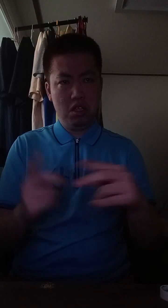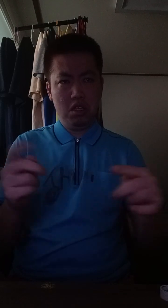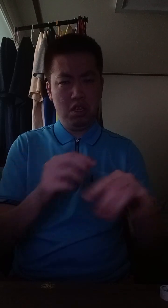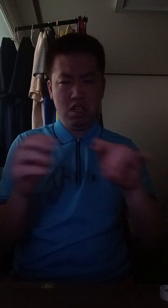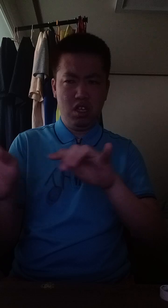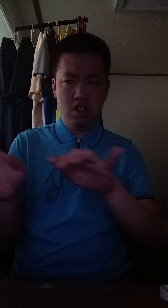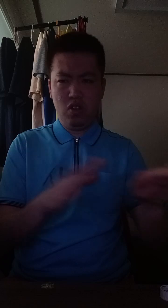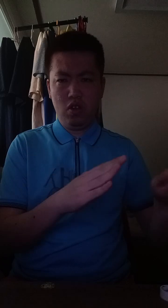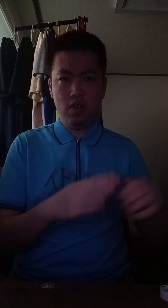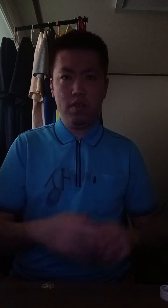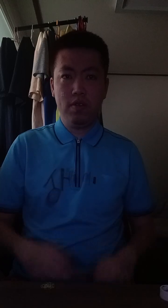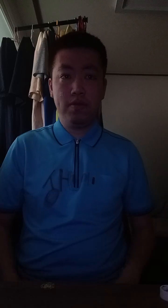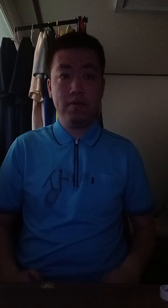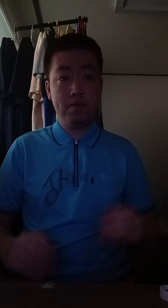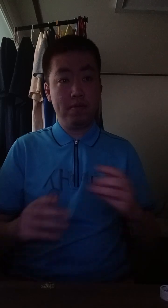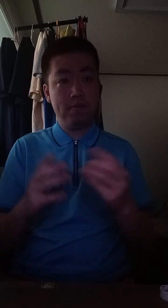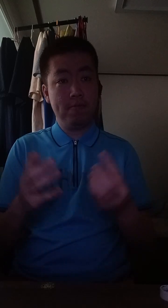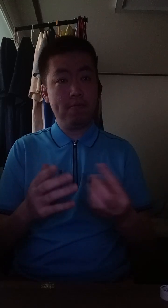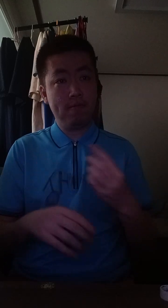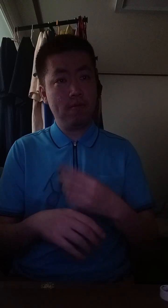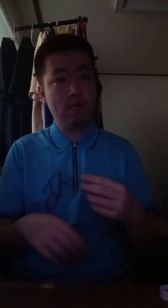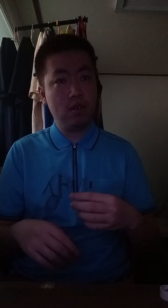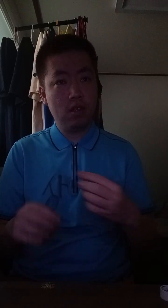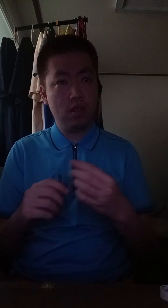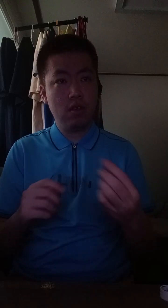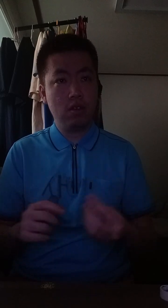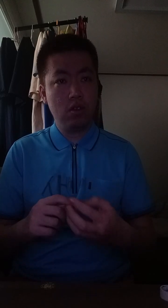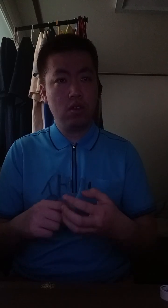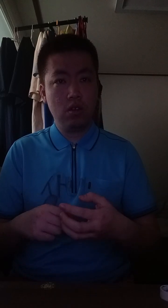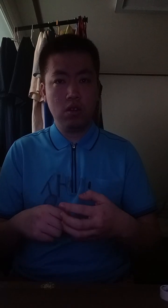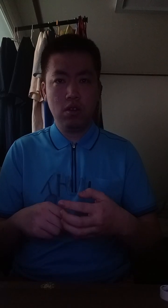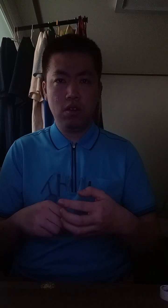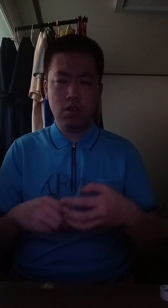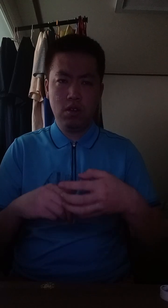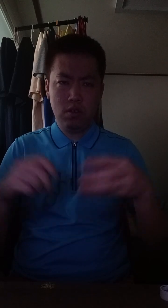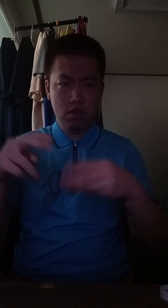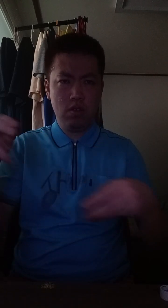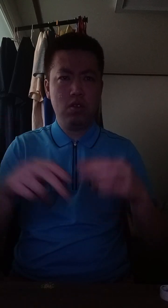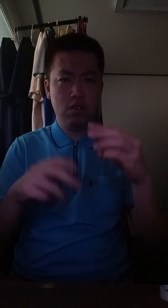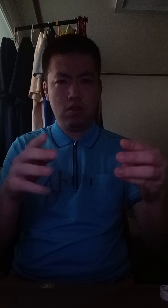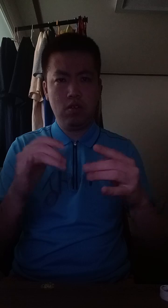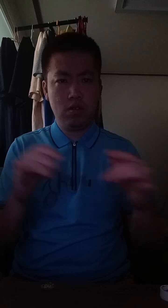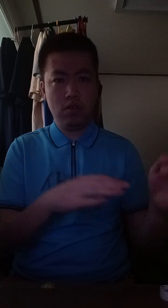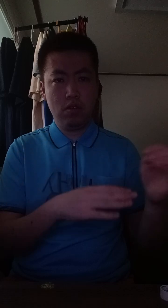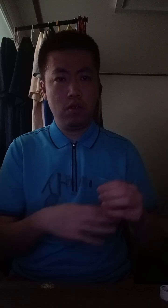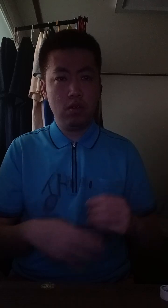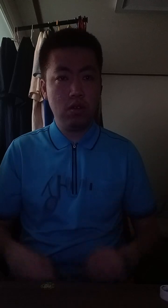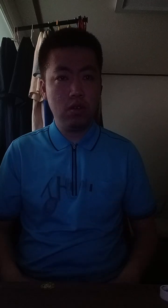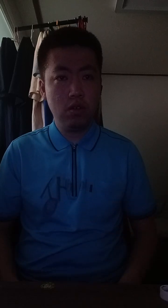모습입니다. A씨는 출입이 금지된 차량기지에 철조망을 끊고 들어간 것으로 조사됐습니다. 차량기지에